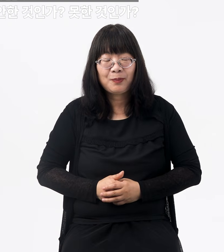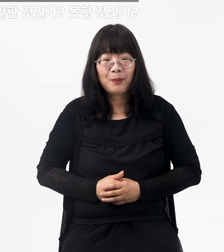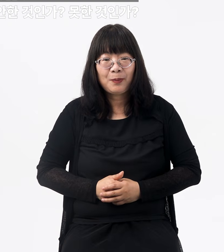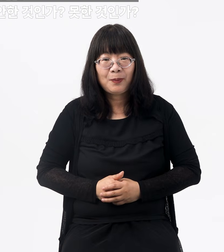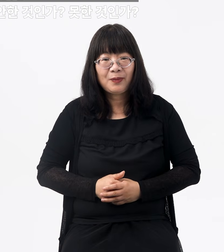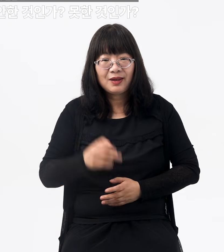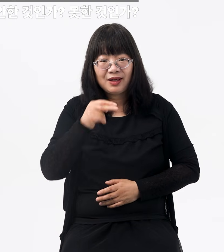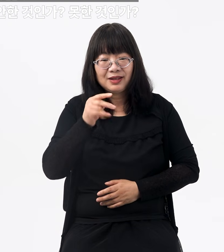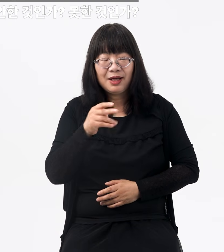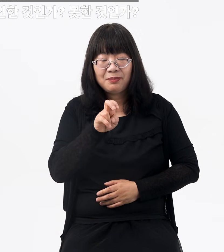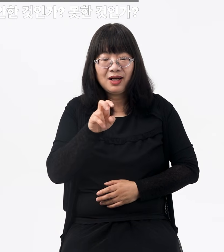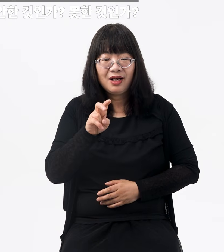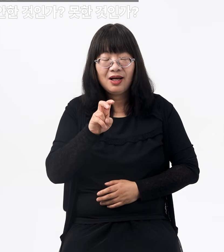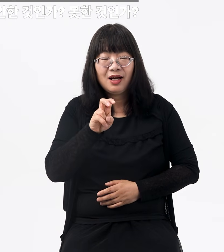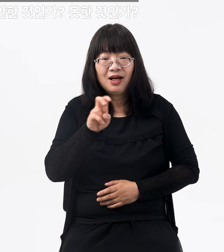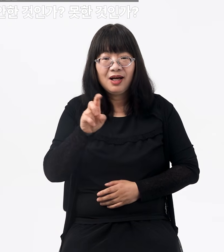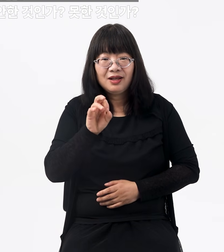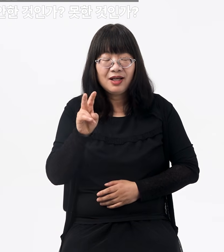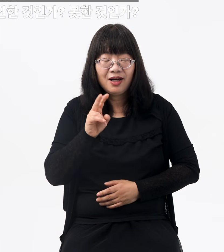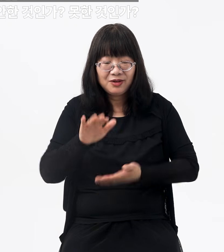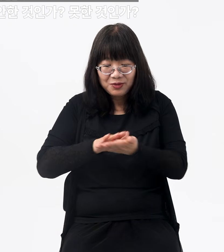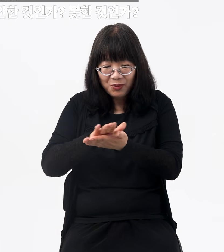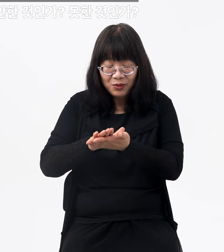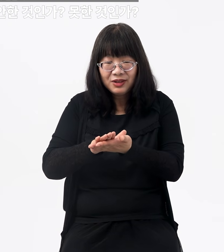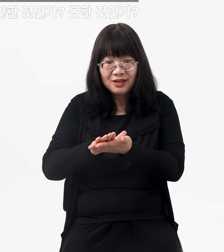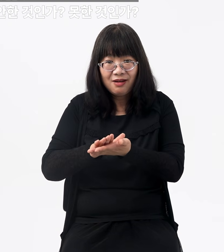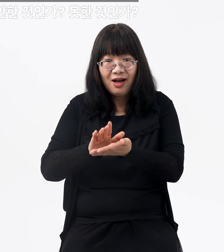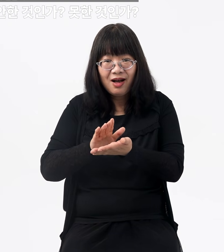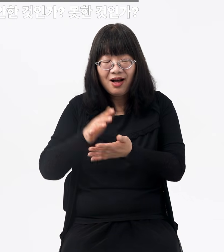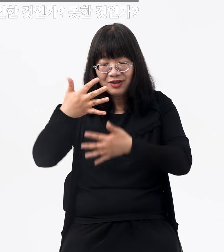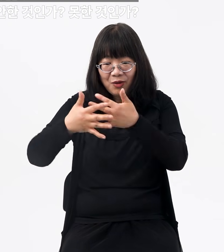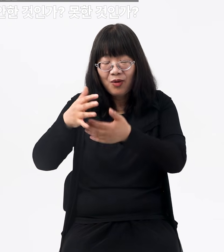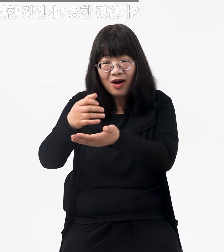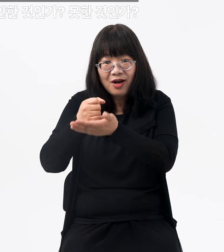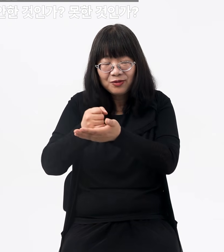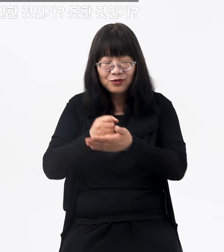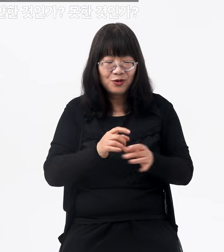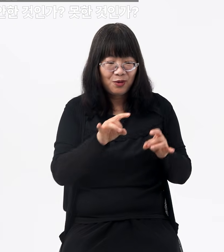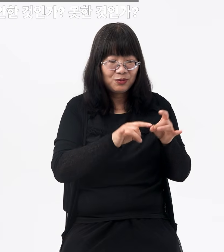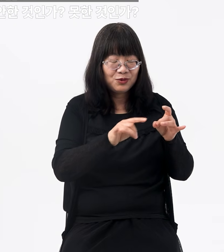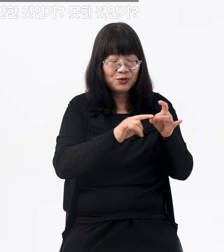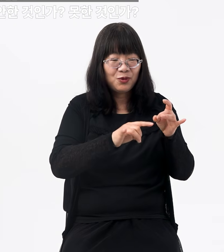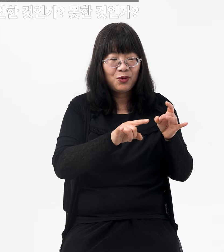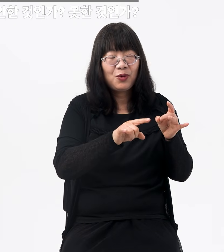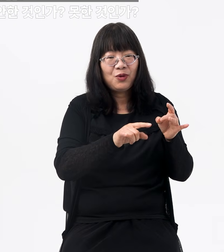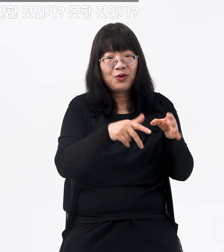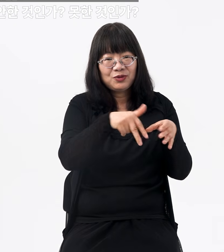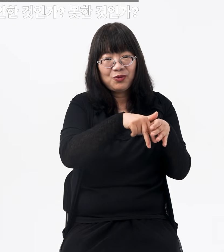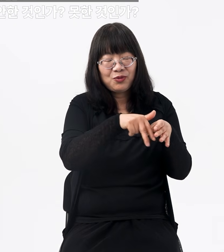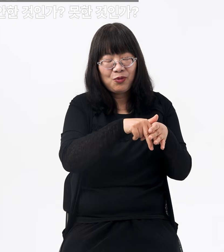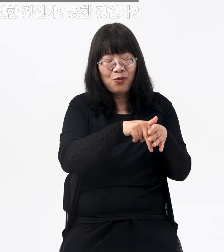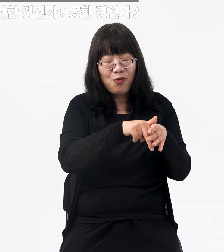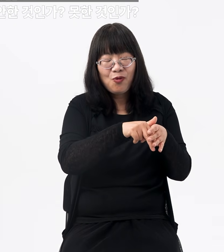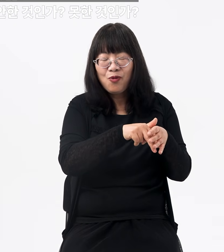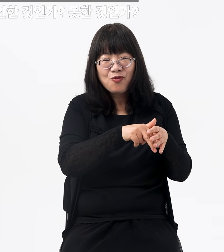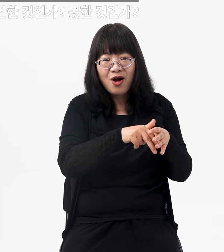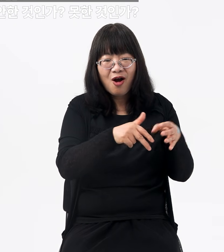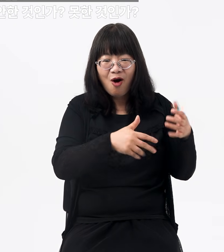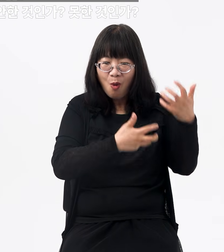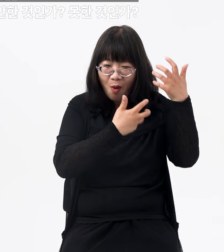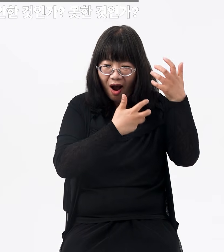닮아야 놀자 그거 하나로 불교계 얼마나 부흥을 가져왔는지 아세요? 예? 그 무슨